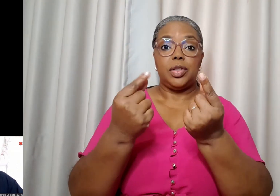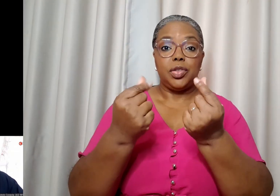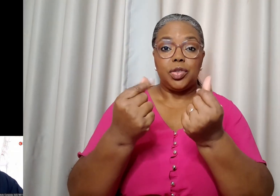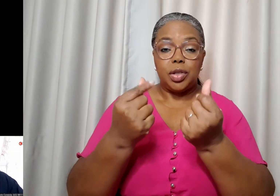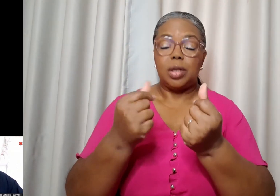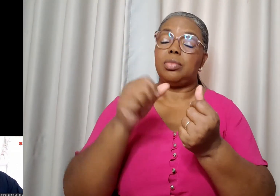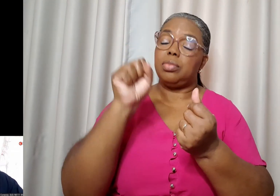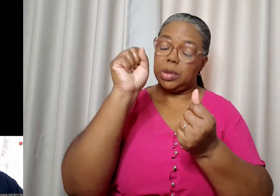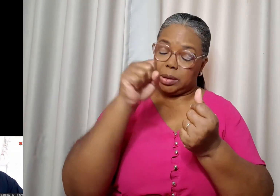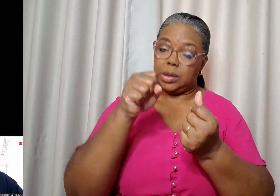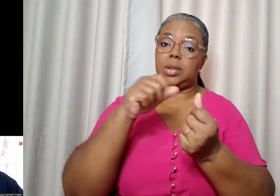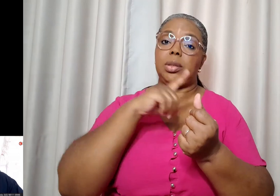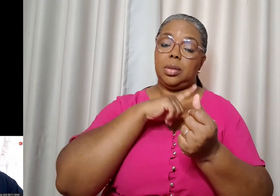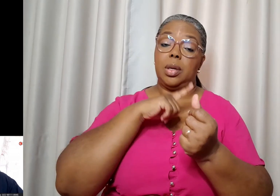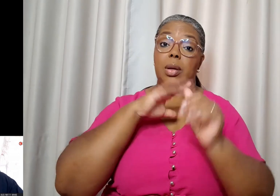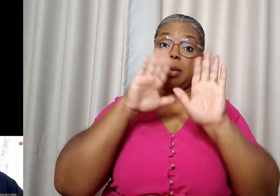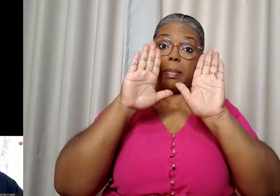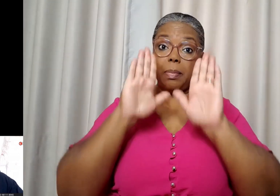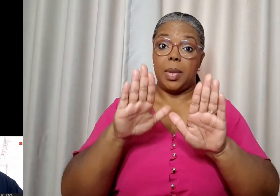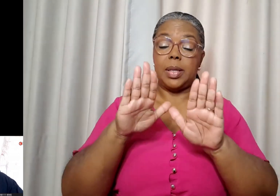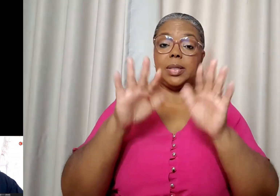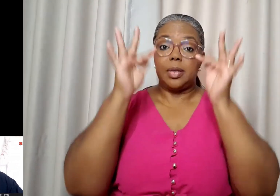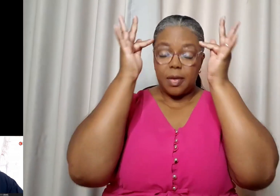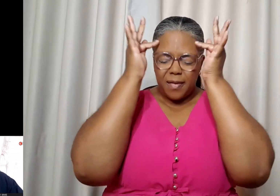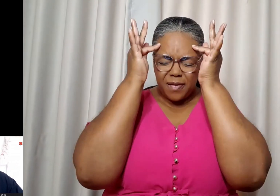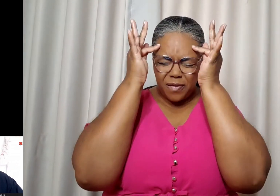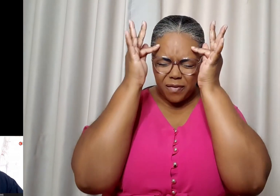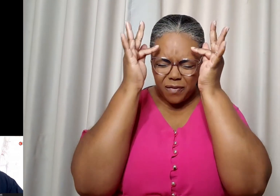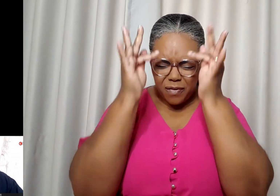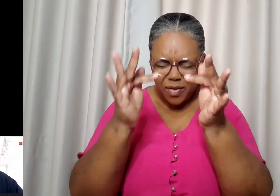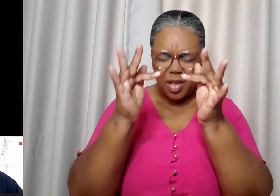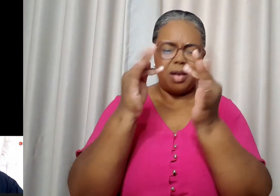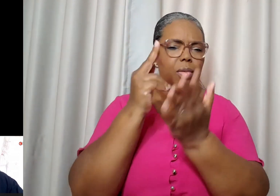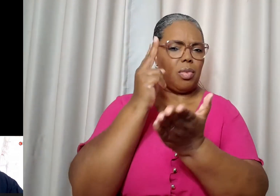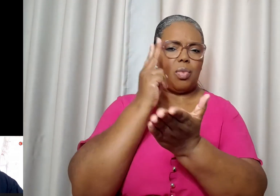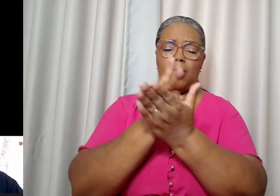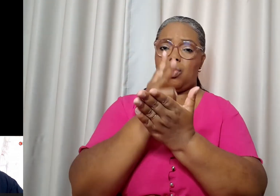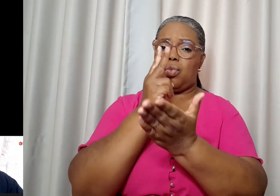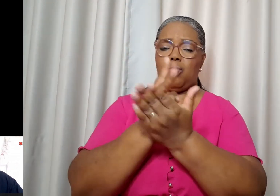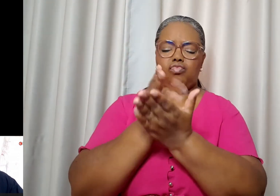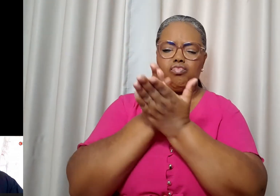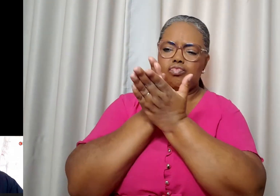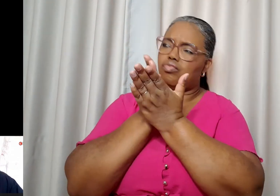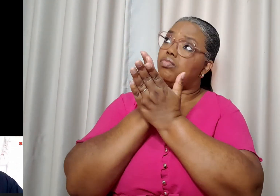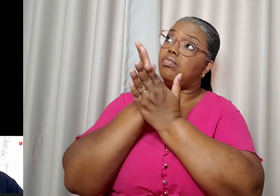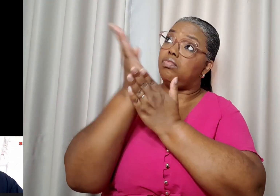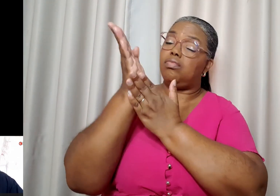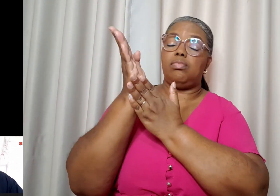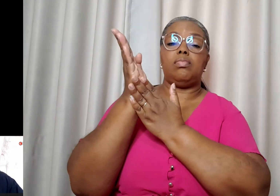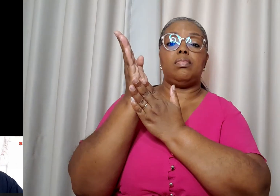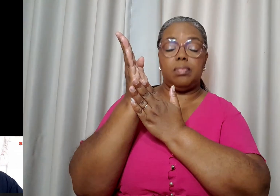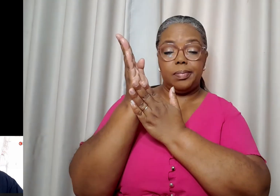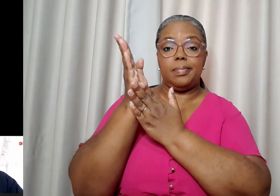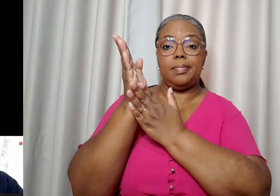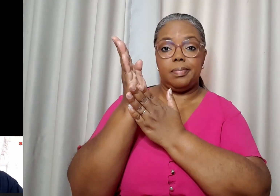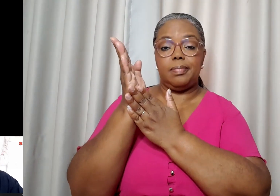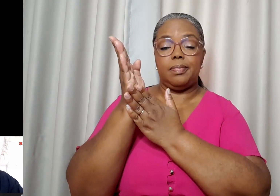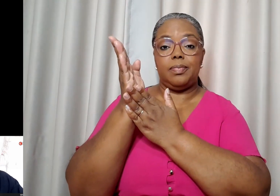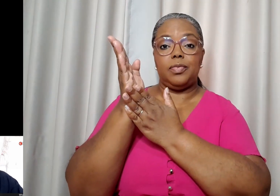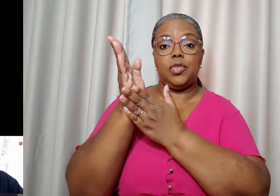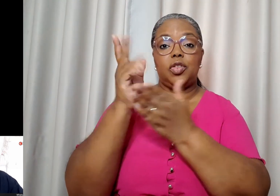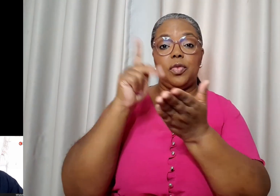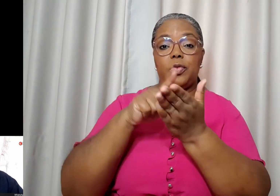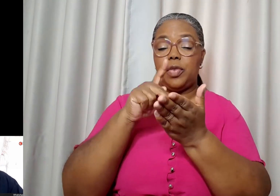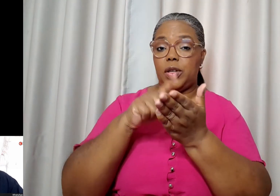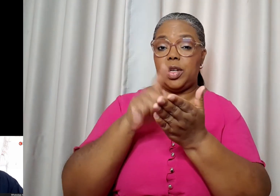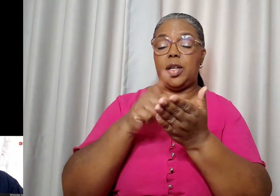de ser fiel, nunca deixar de ser realmente filho de Deus. Não deixe